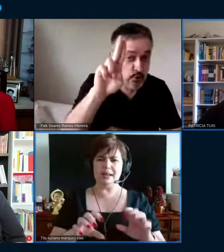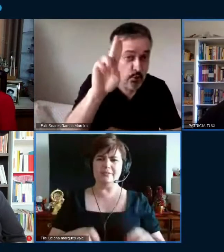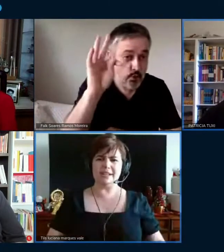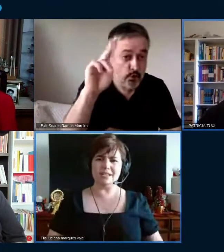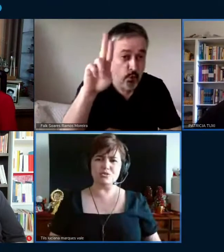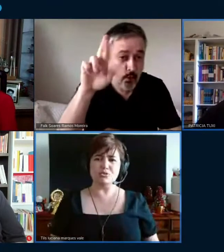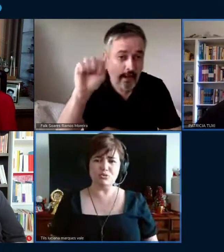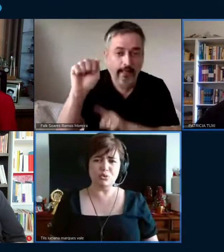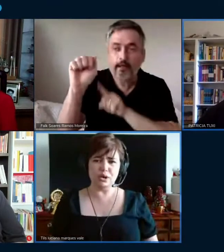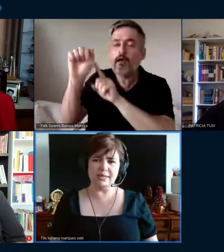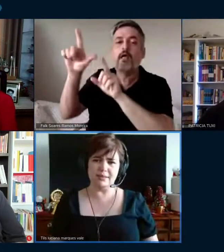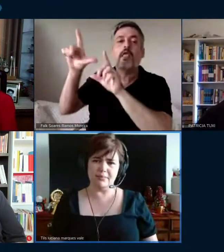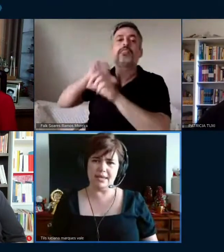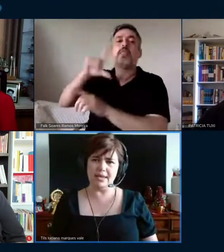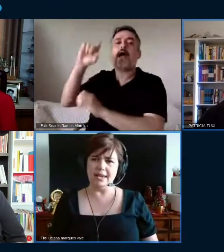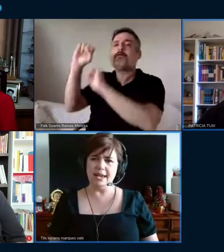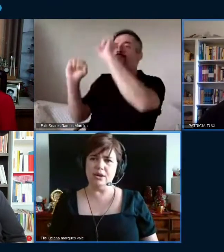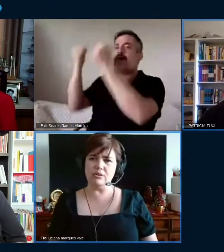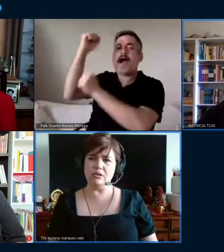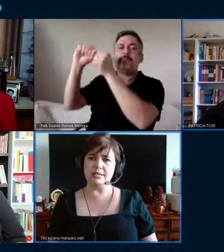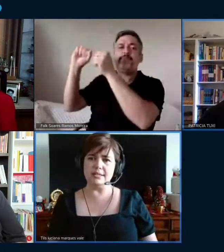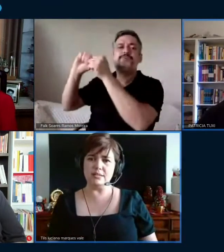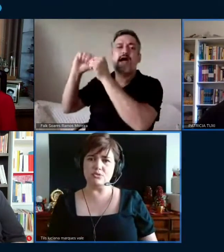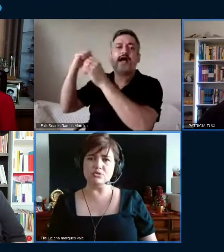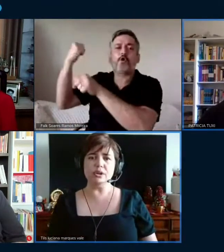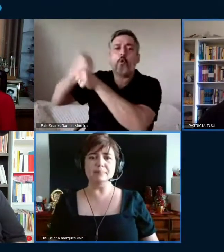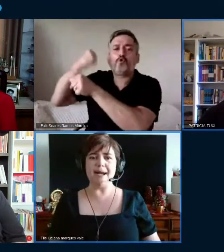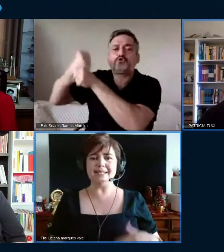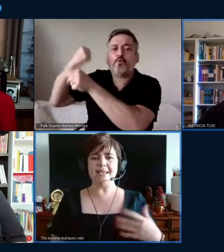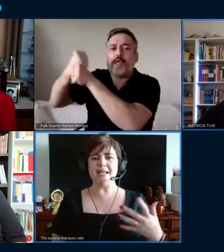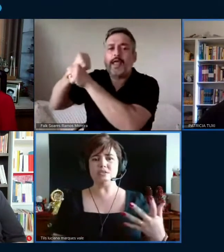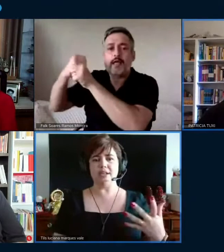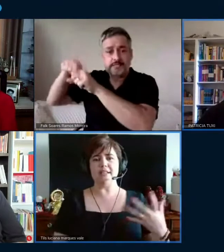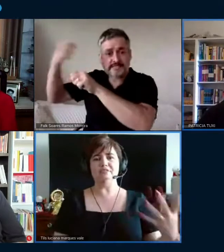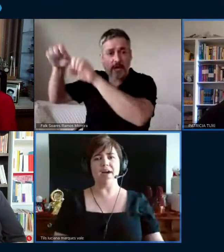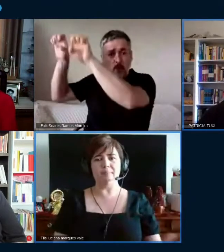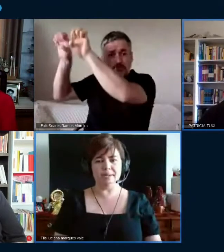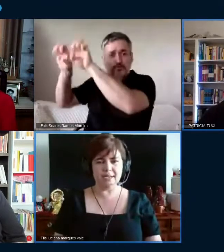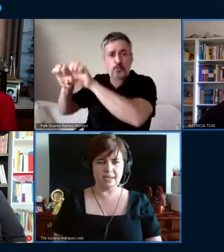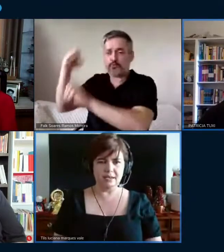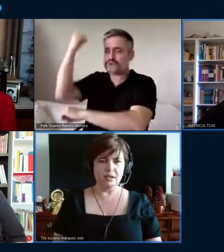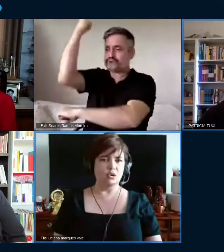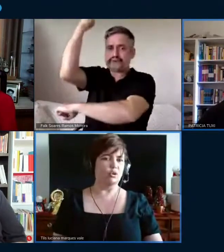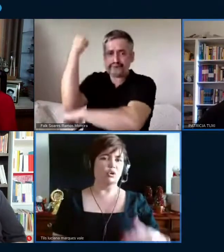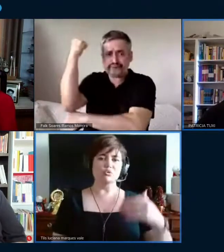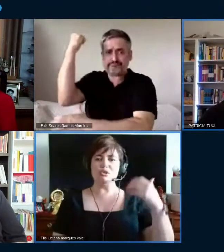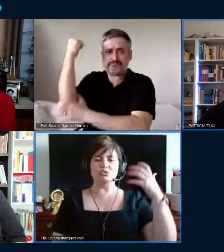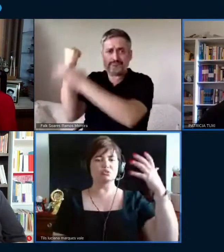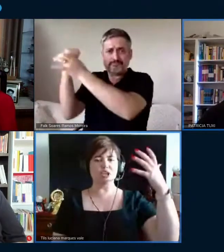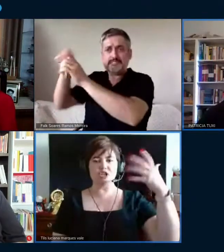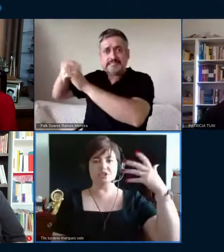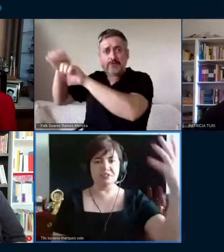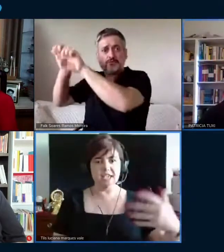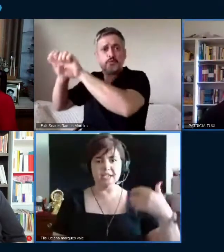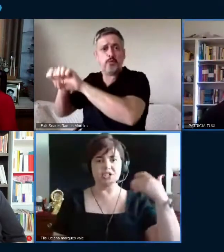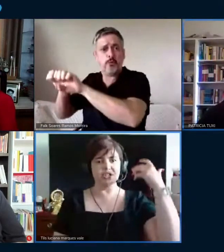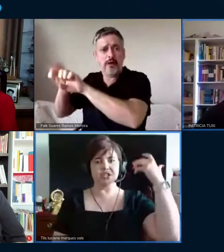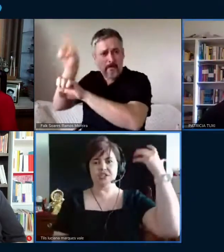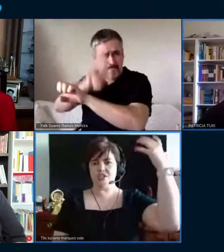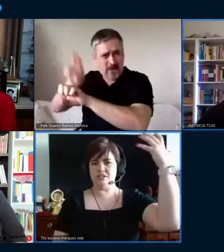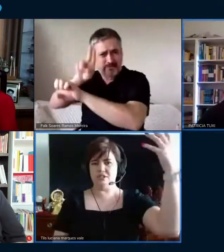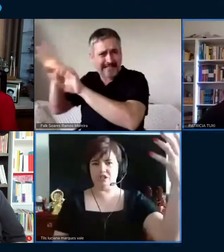isso, a palavra estrutura também, é outra coisa. Essa estrutura mais é relacionada à fábrica, ou estrutura de